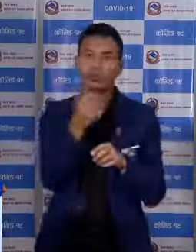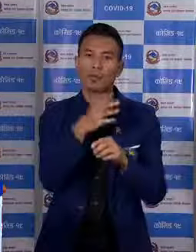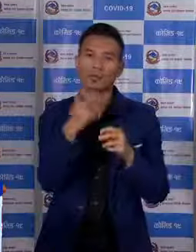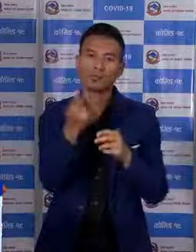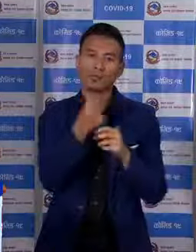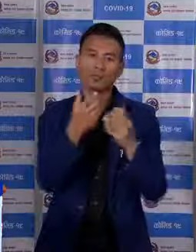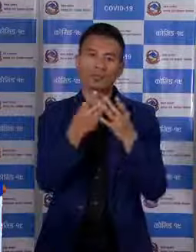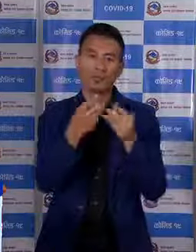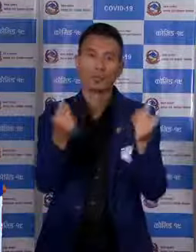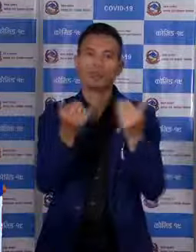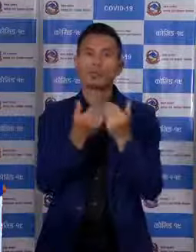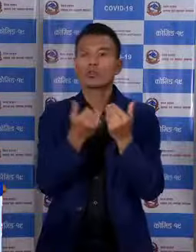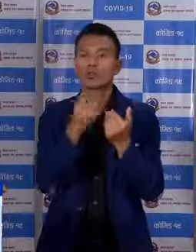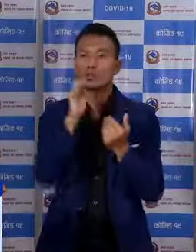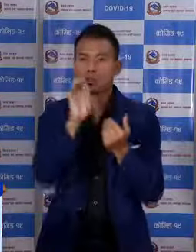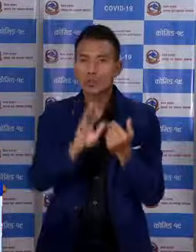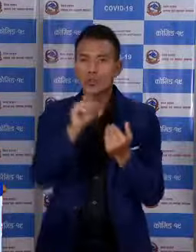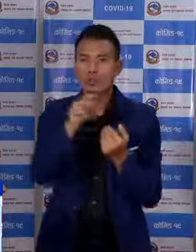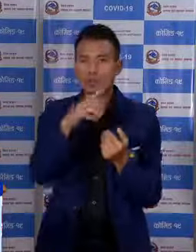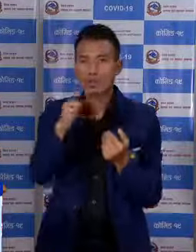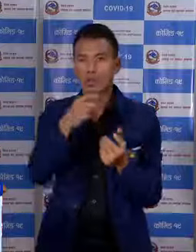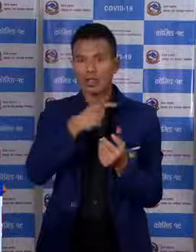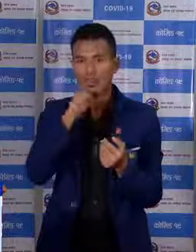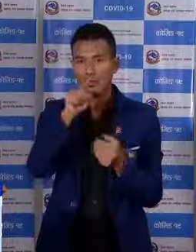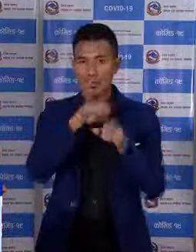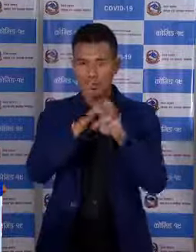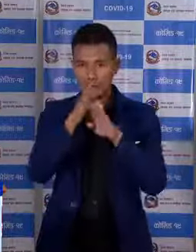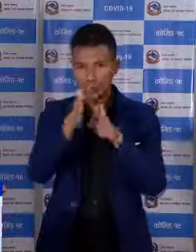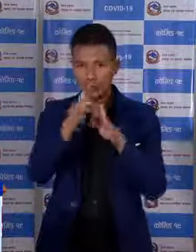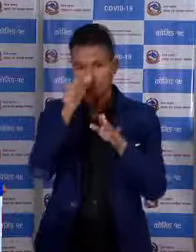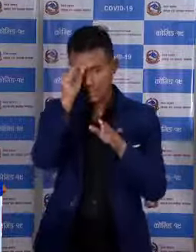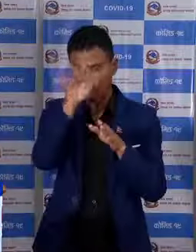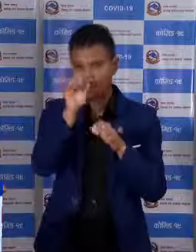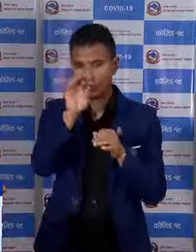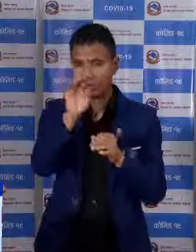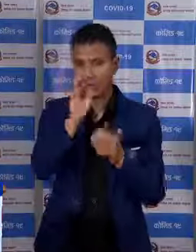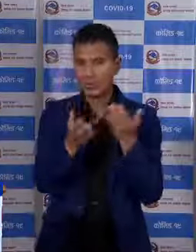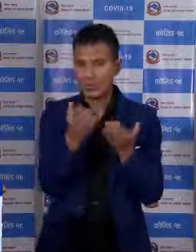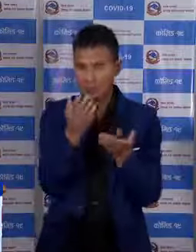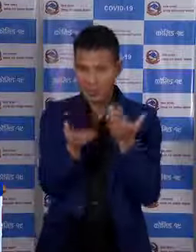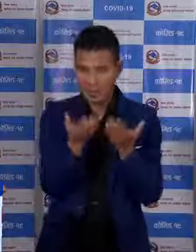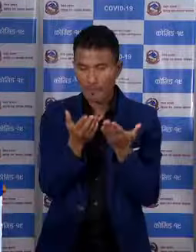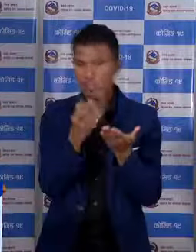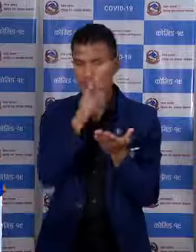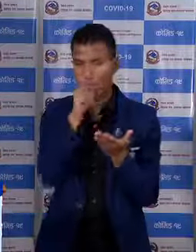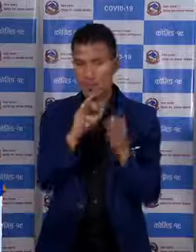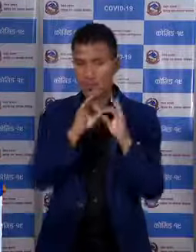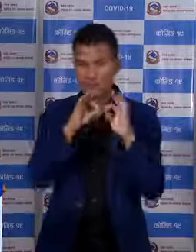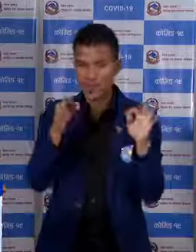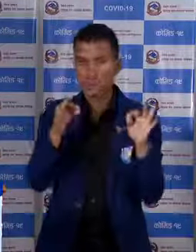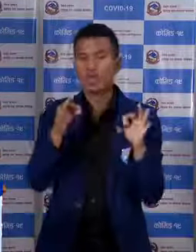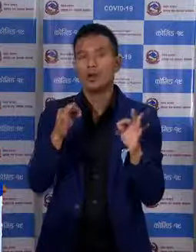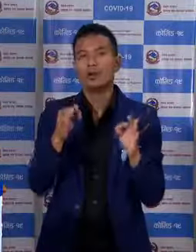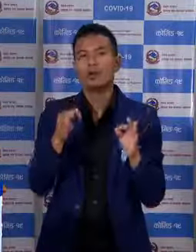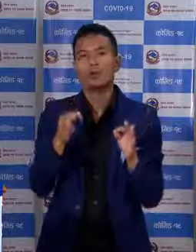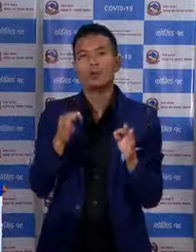सम्पन्न गर्न शक्हाँ यहरू लागी यहारू इपटा करे ना र विभिन्न